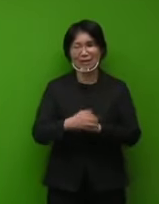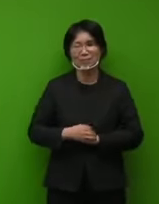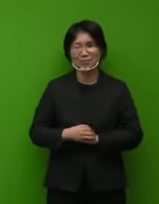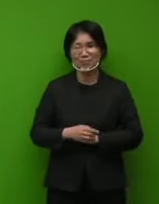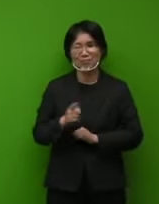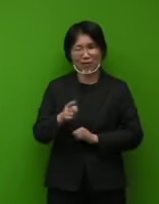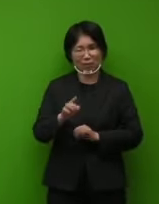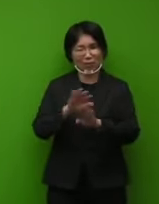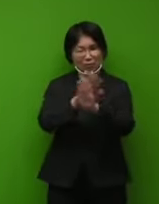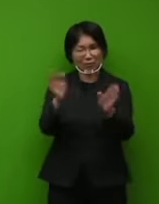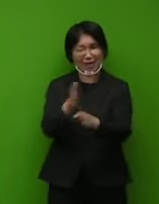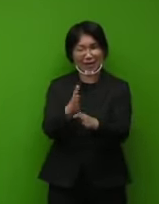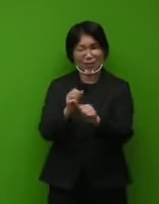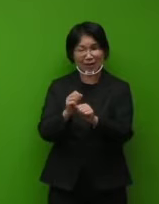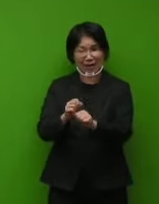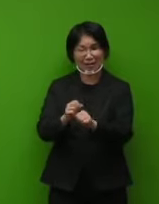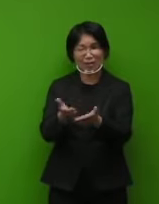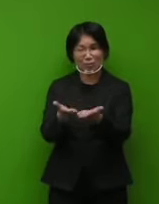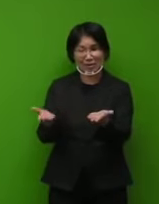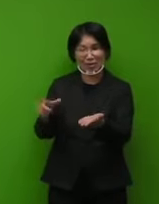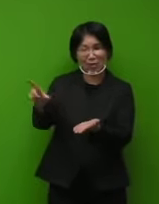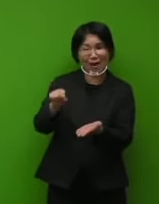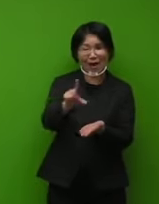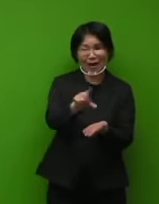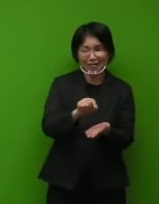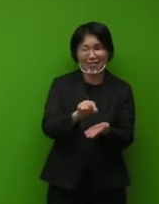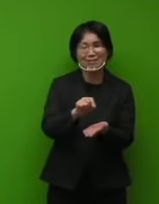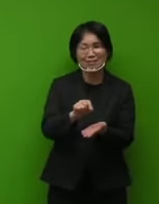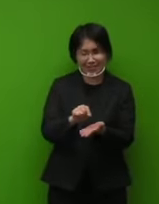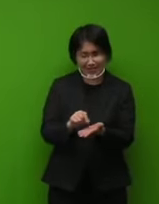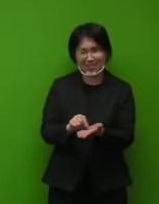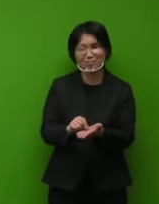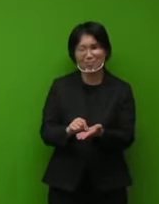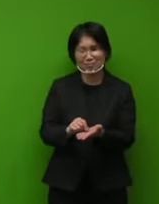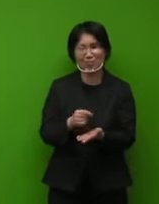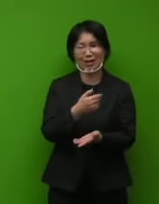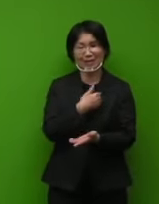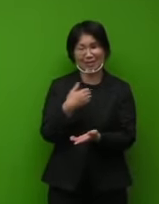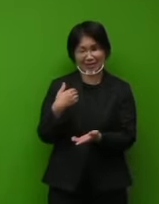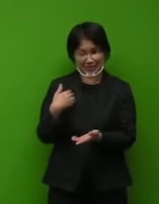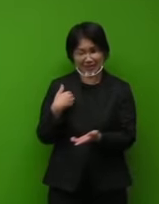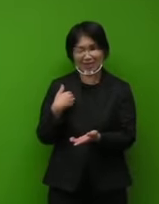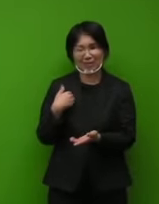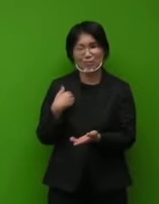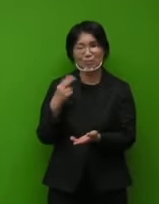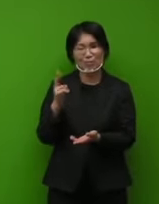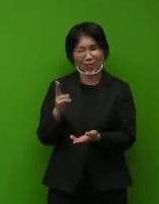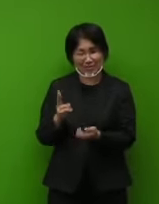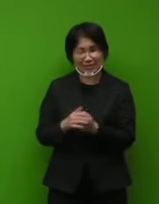かりしているお店を選んで、利用していただくということを県民の方々